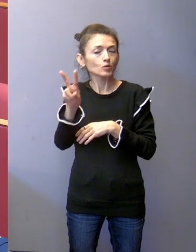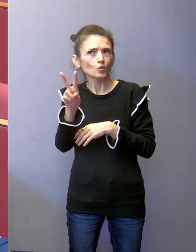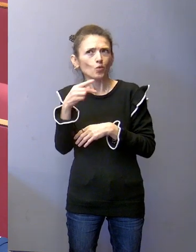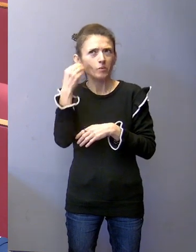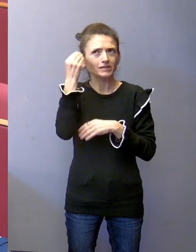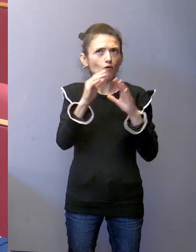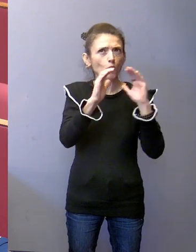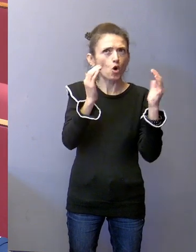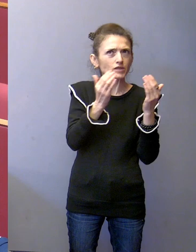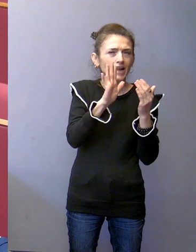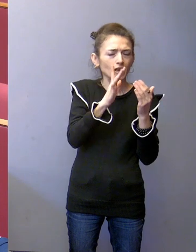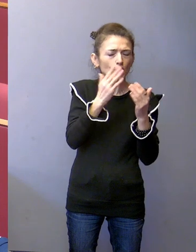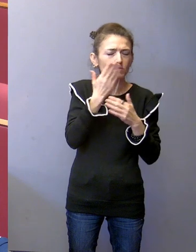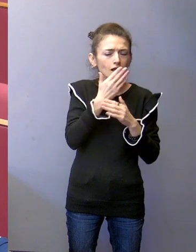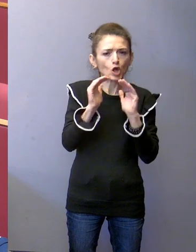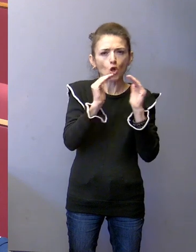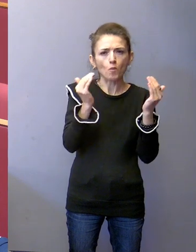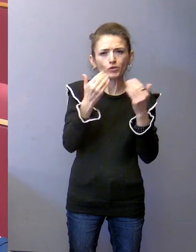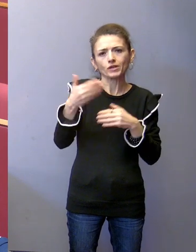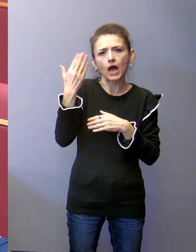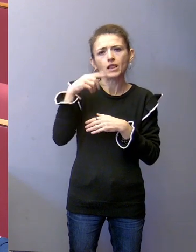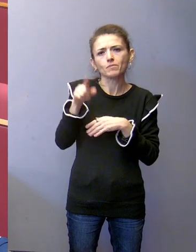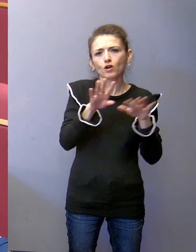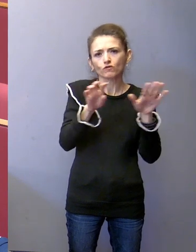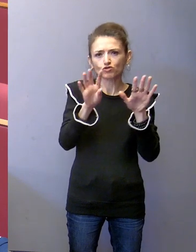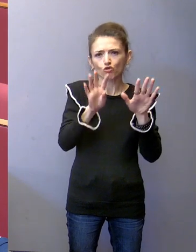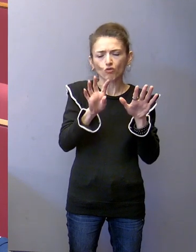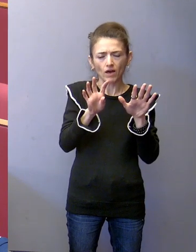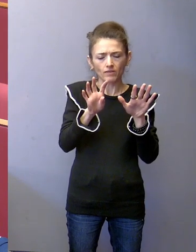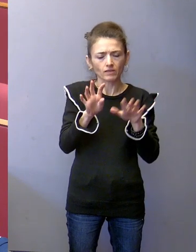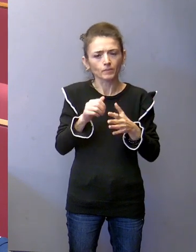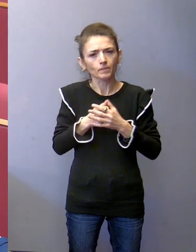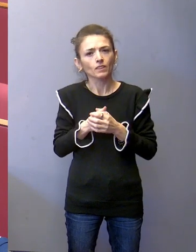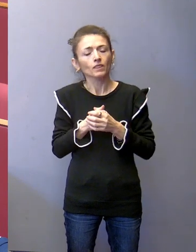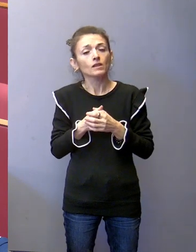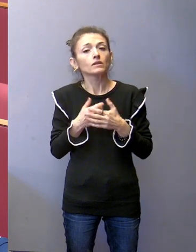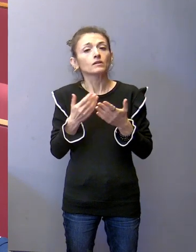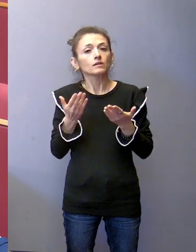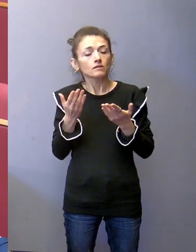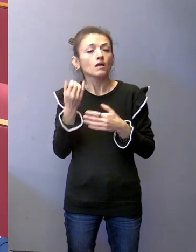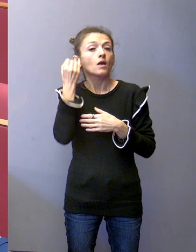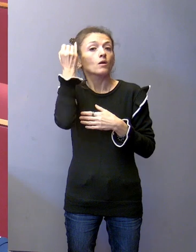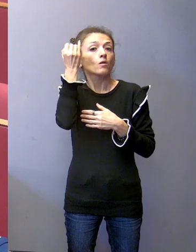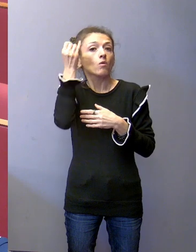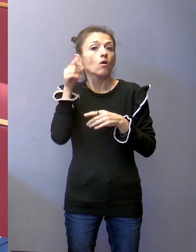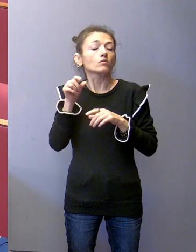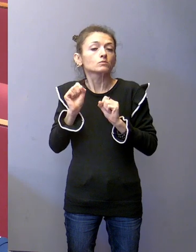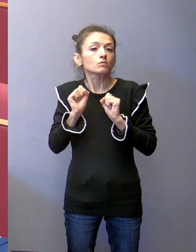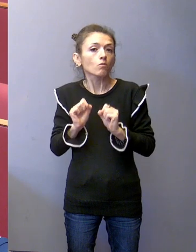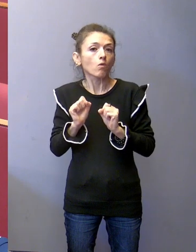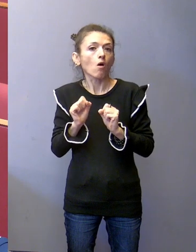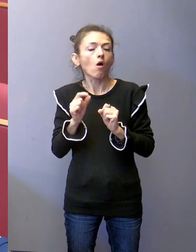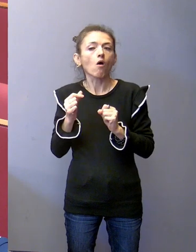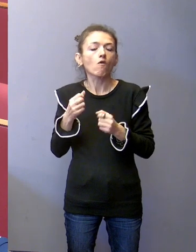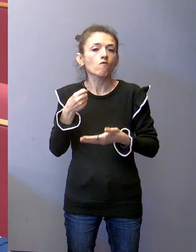mondiali ma ho controllato mondiali li abbiamo avuti nel 90 e quindi l'ipotesi di portare avanti dei